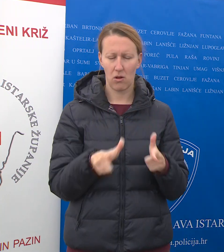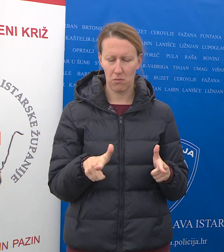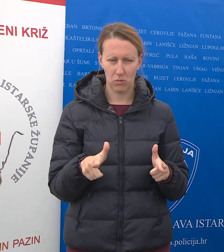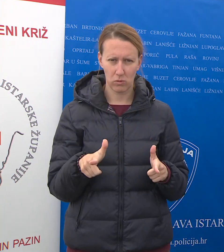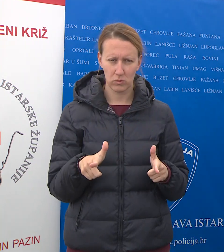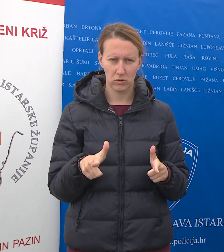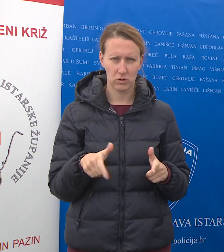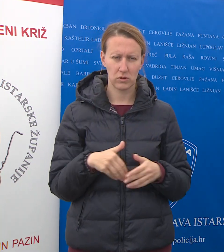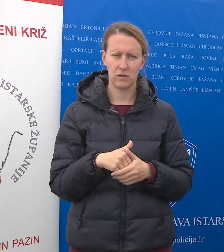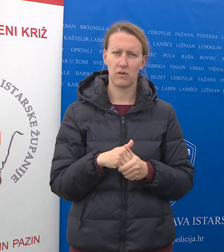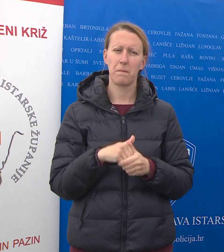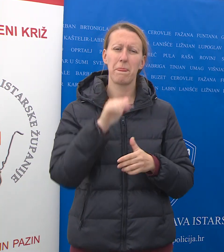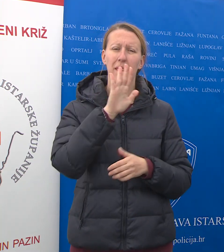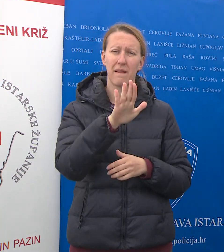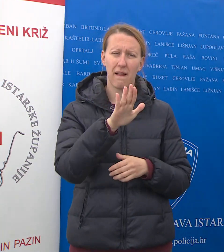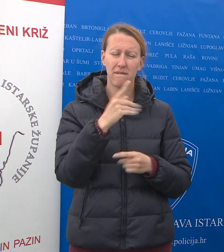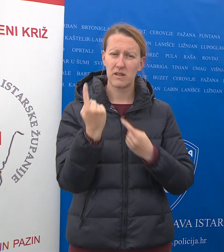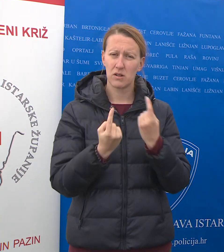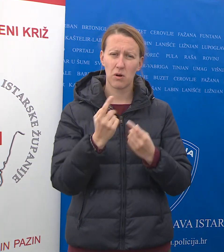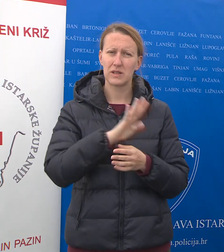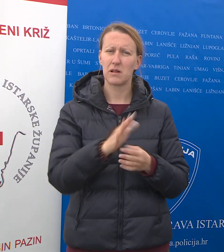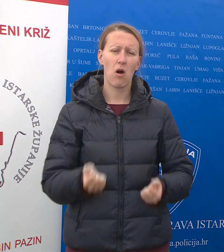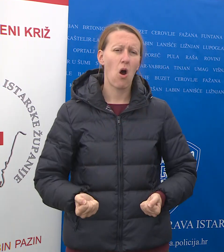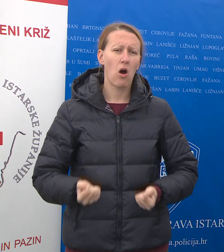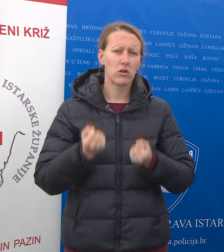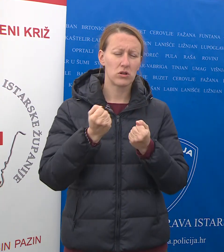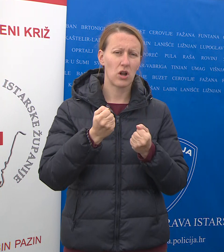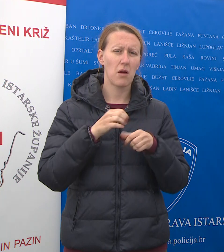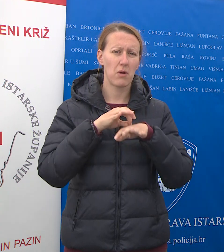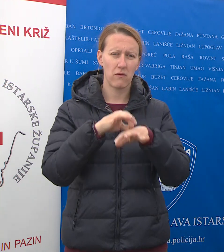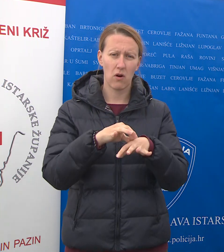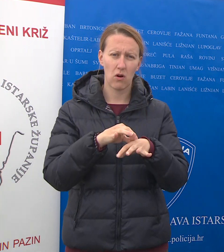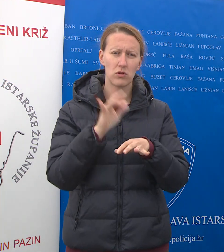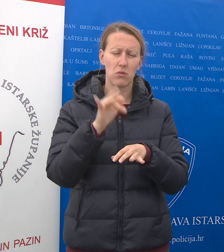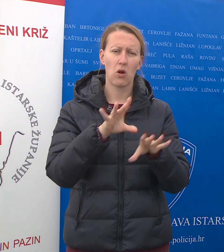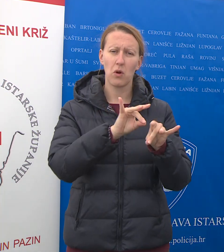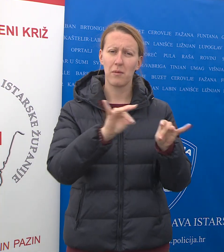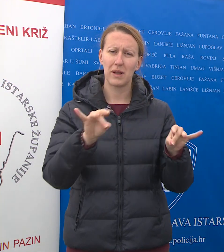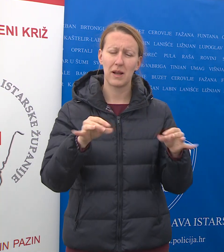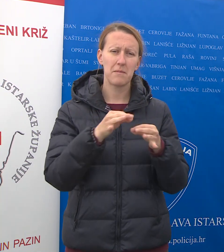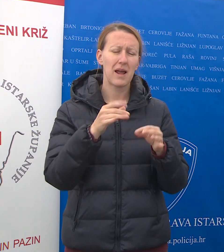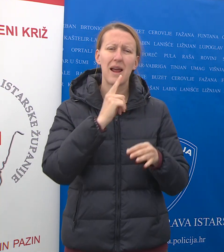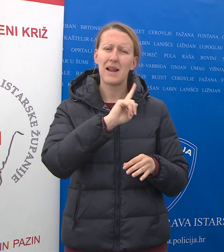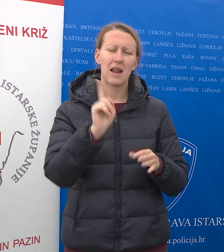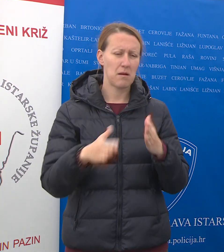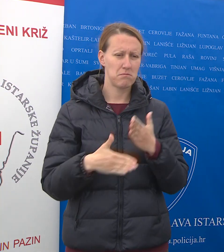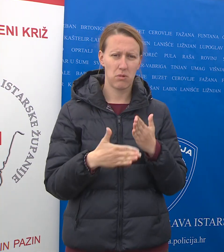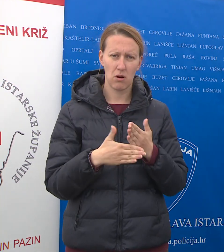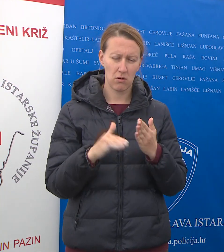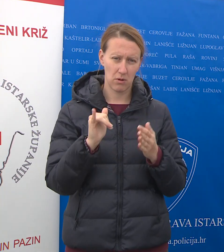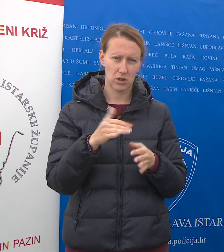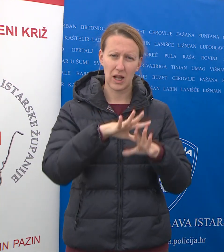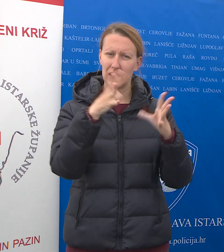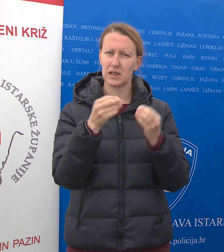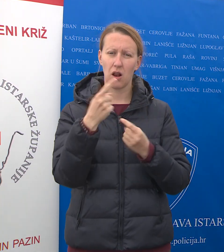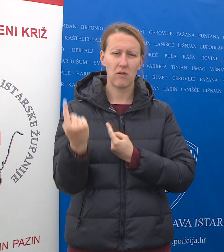nedopustivo. Takva stvar nam samo otežava provođenje protuepidemijskih mjera i nikako ne pomaže da